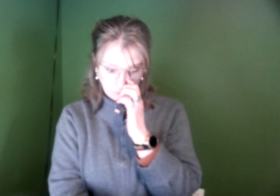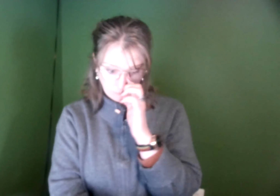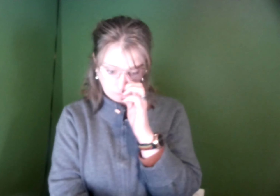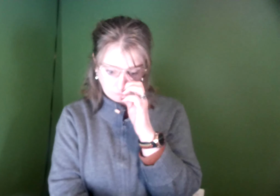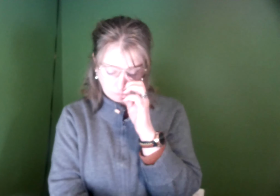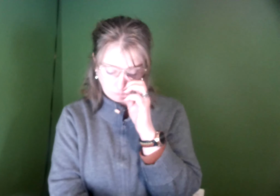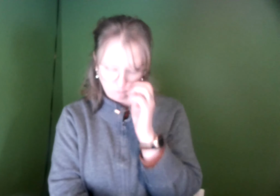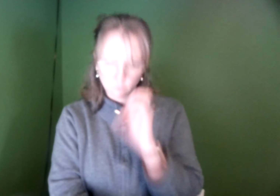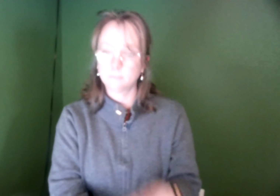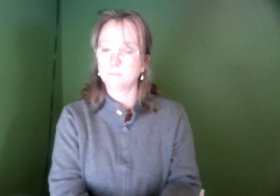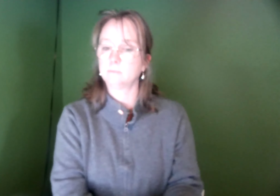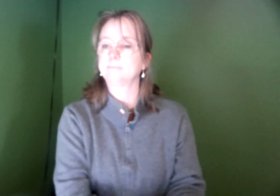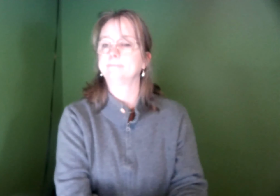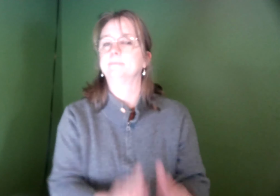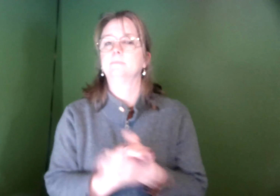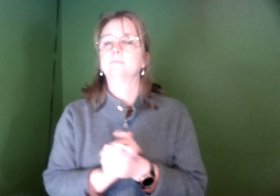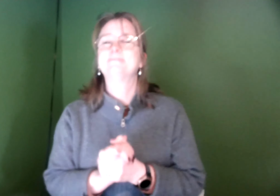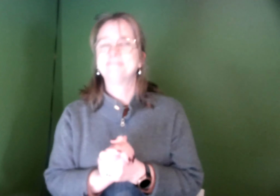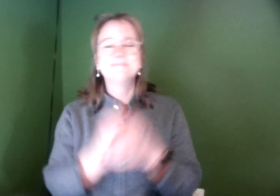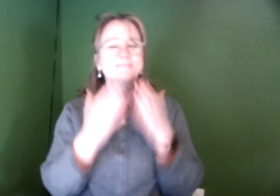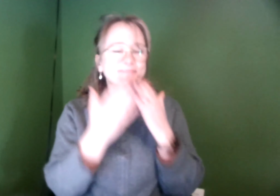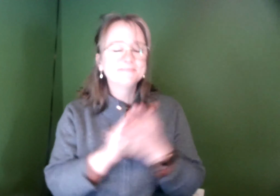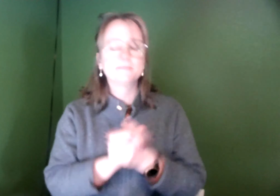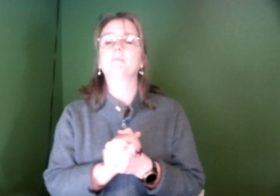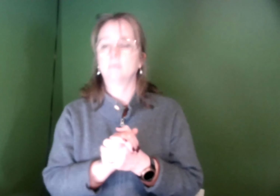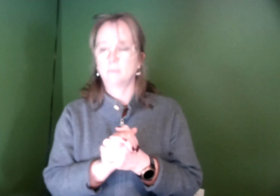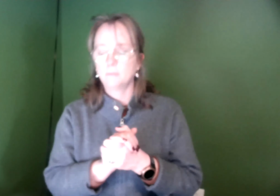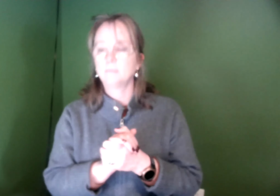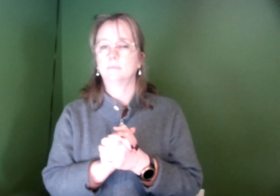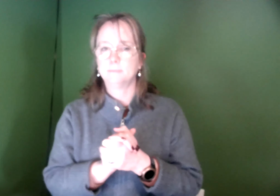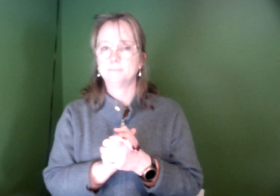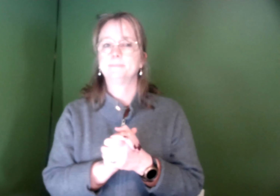económico. Thank you. And